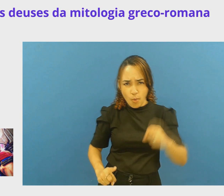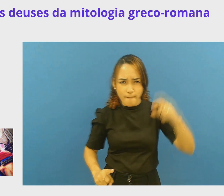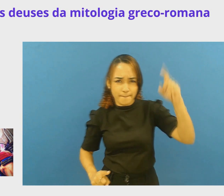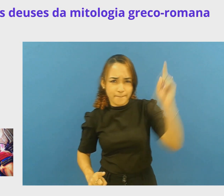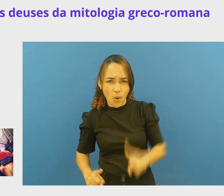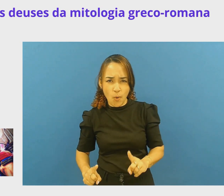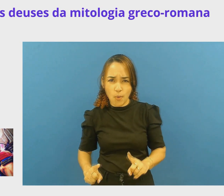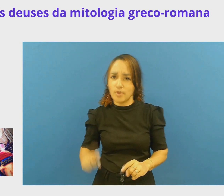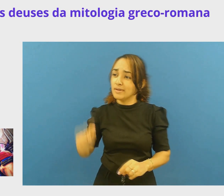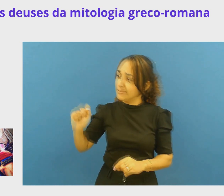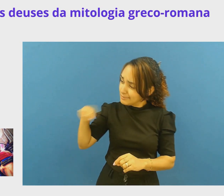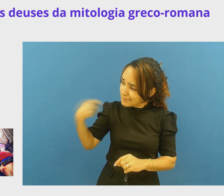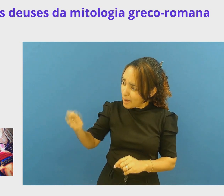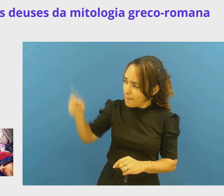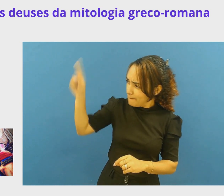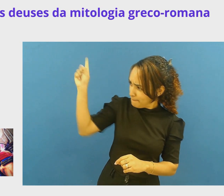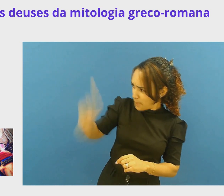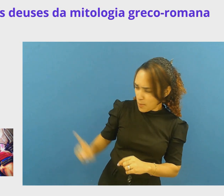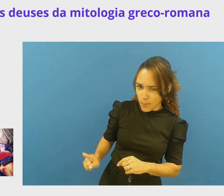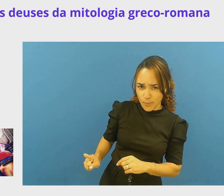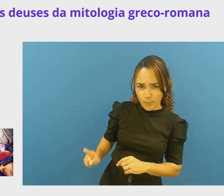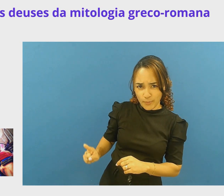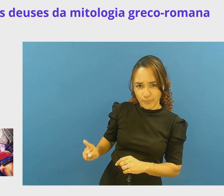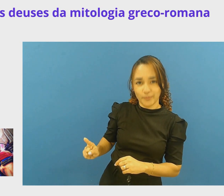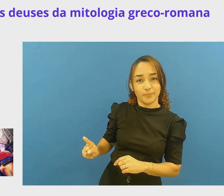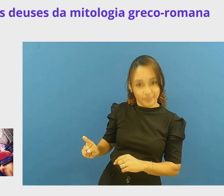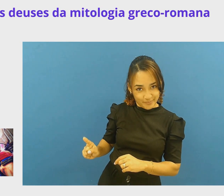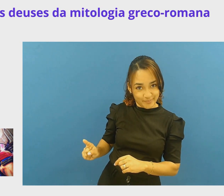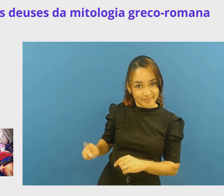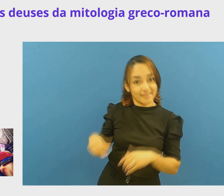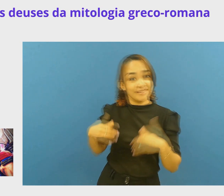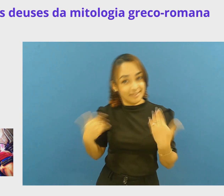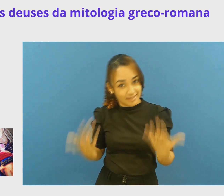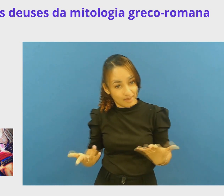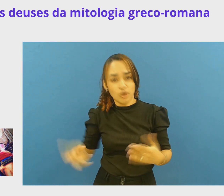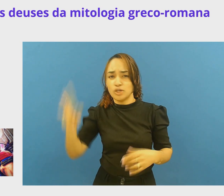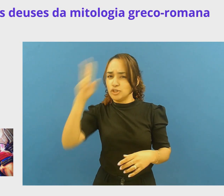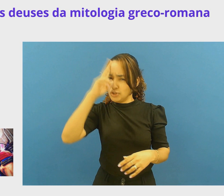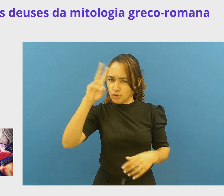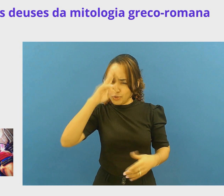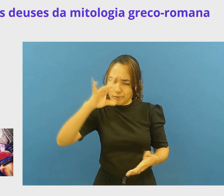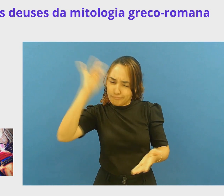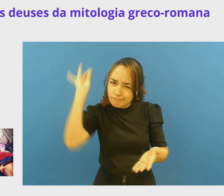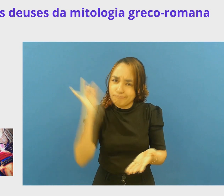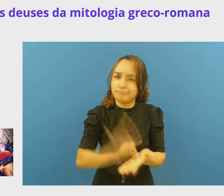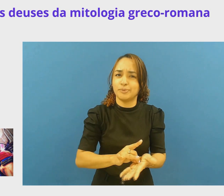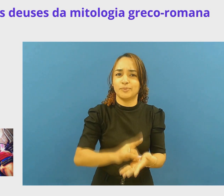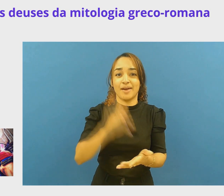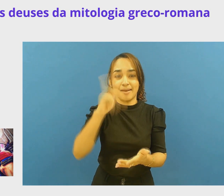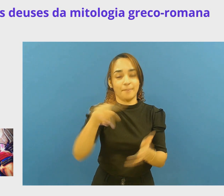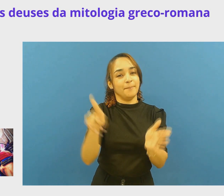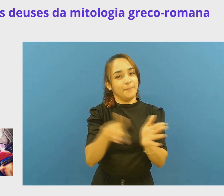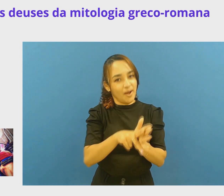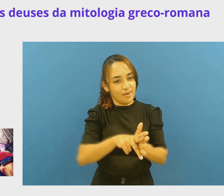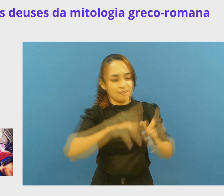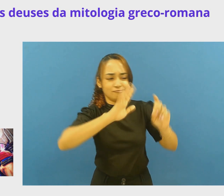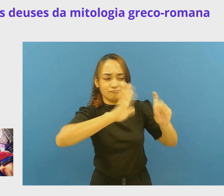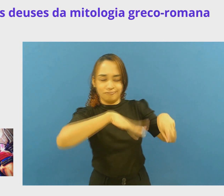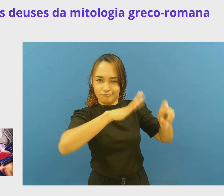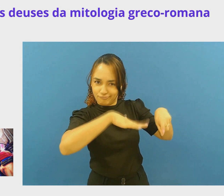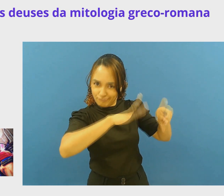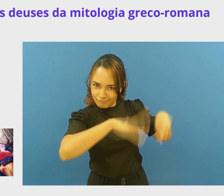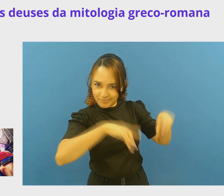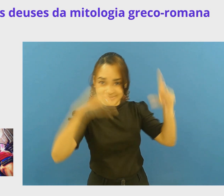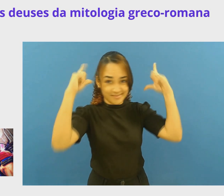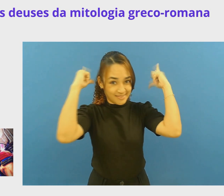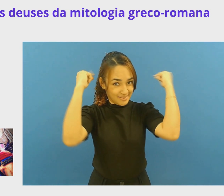Zeus tinha muito raio poderoso nas mãos, porque ele é o deus